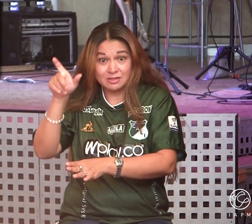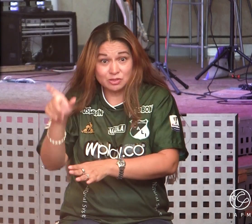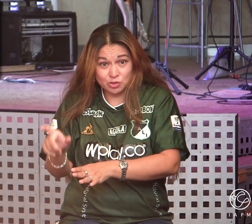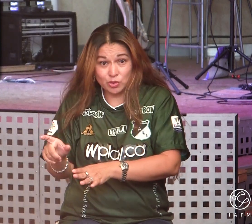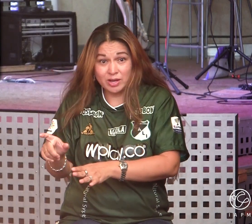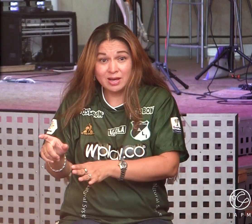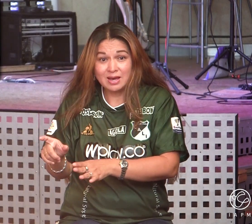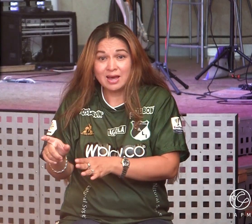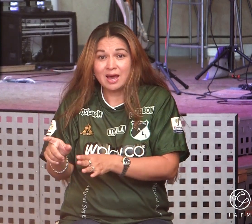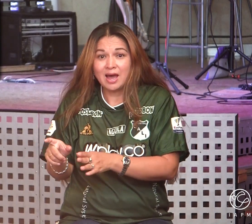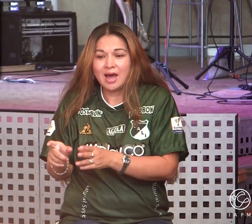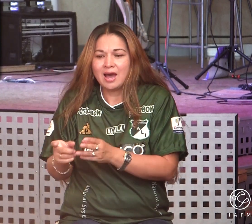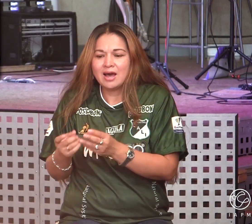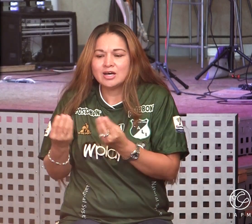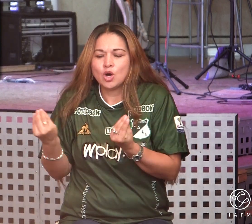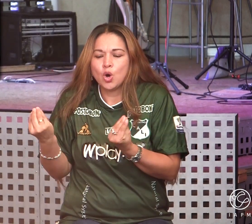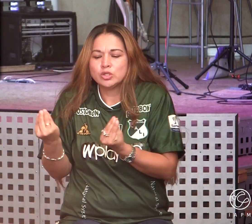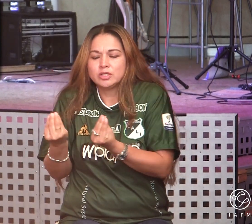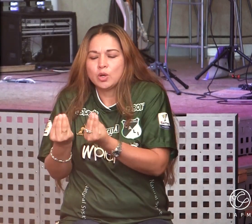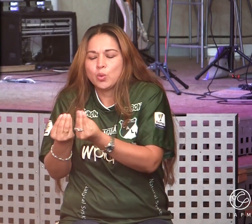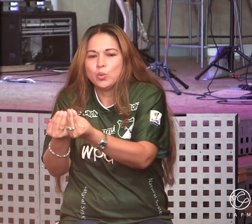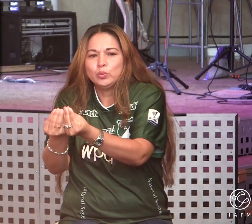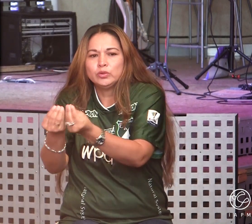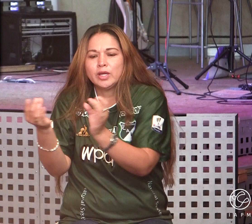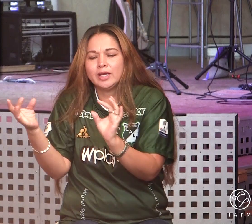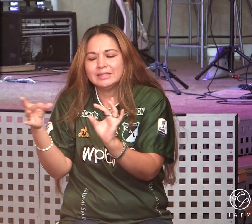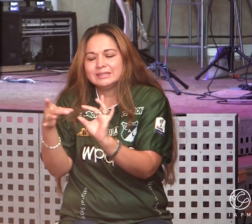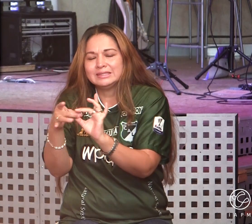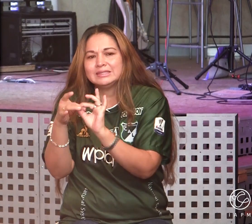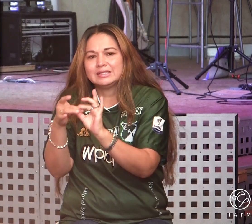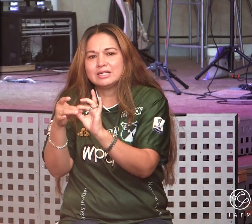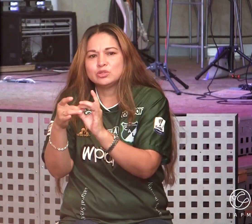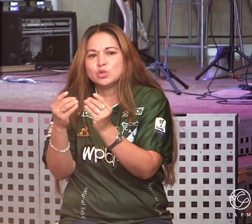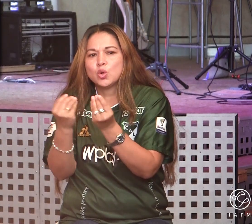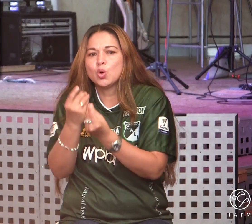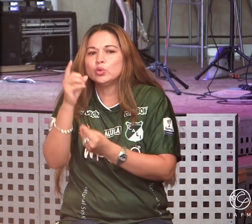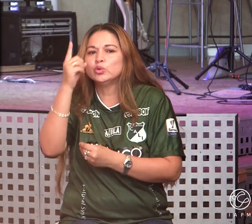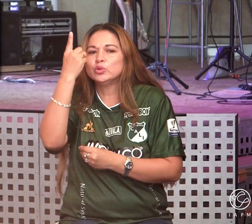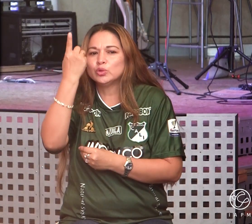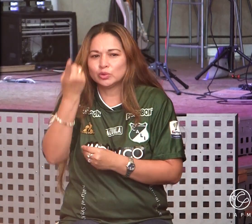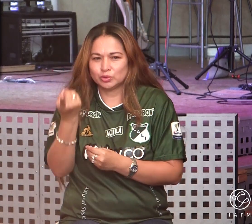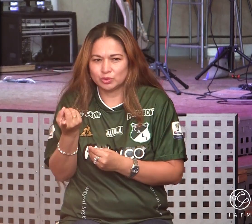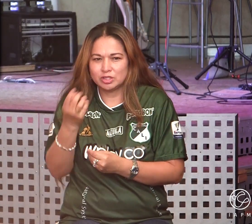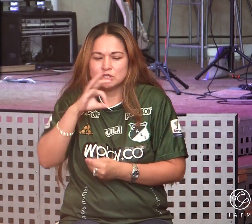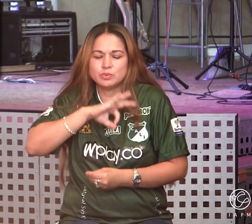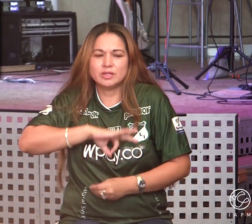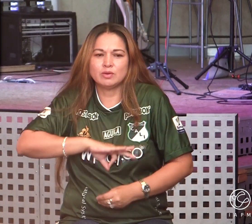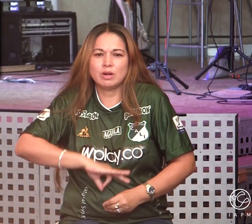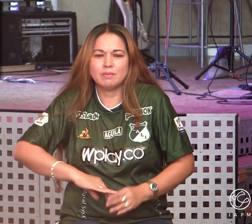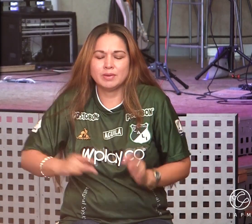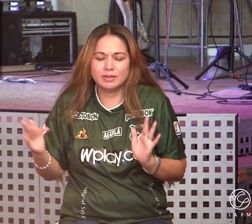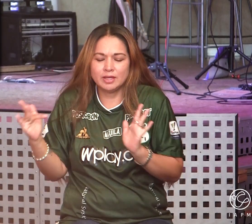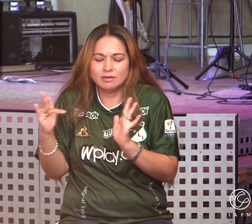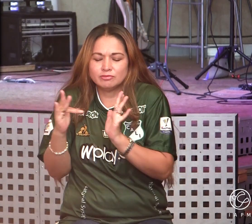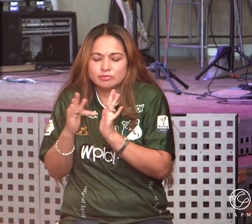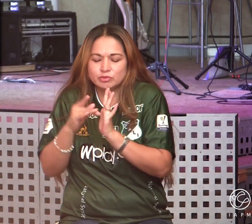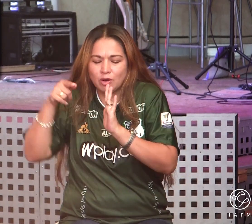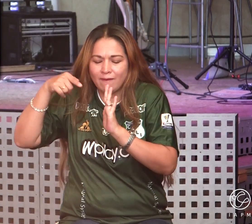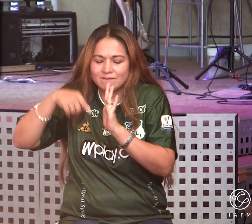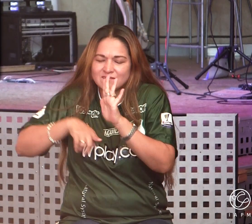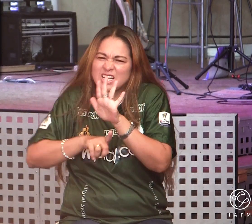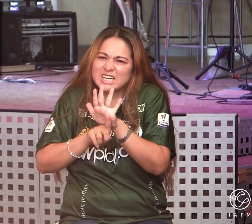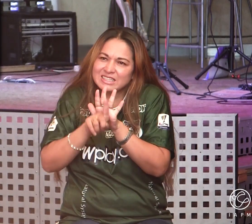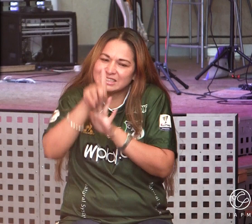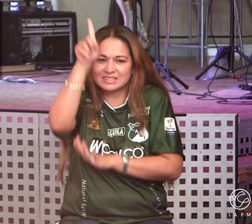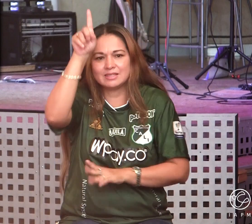Dios preparó un lugar adecuado al ser que había creado para que pudiera expresarse. Entonces aquí va mi segundo asunto, y